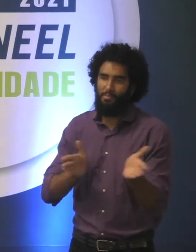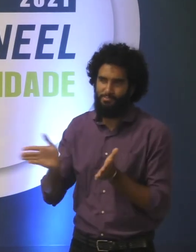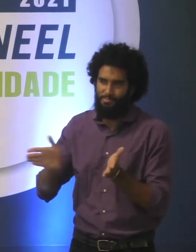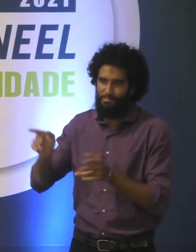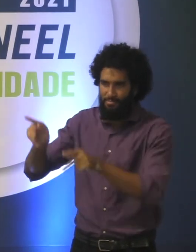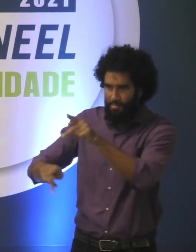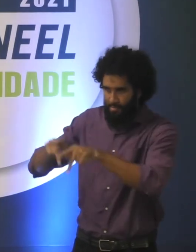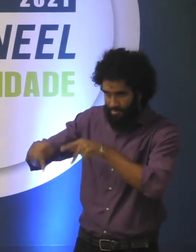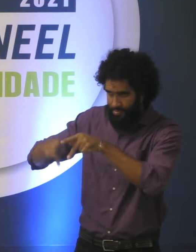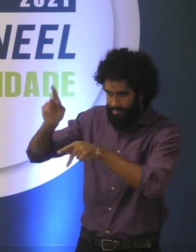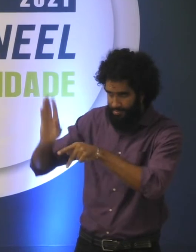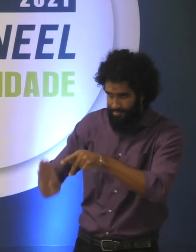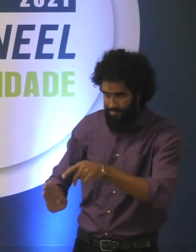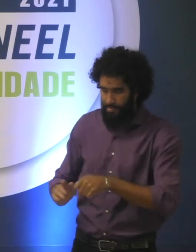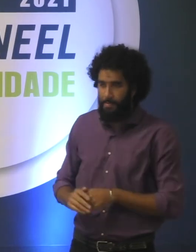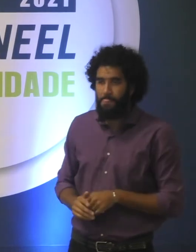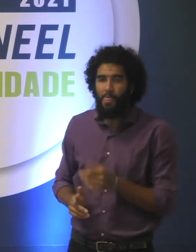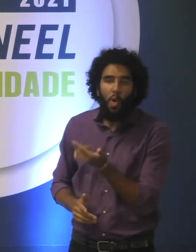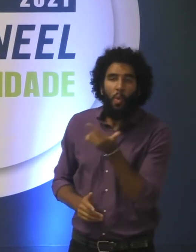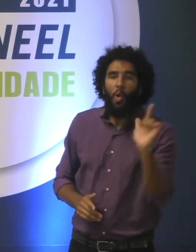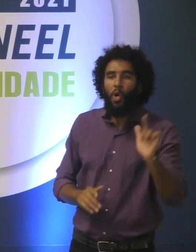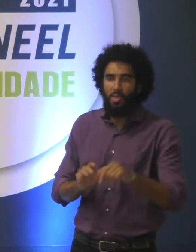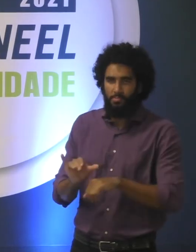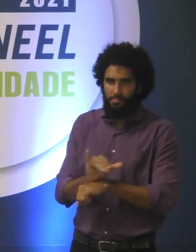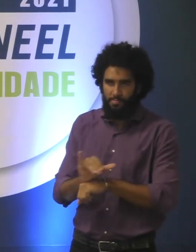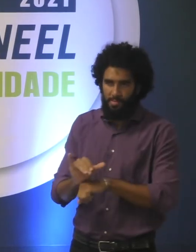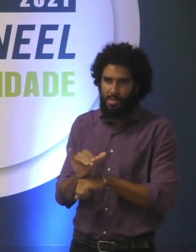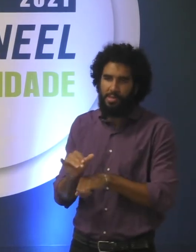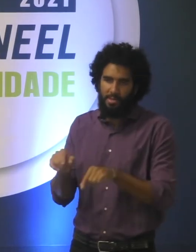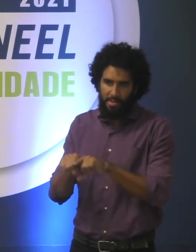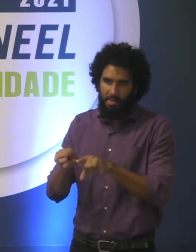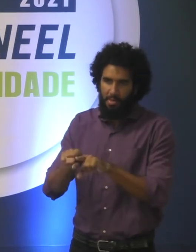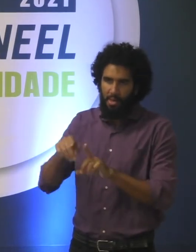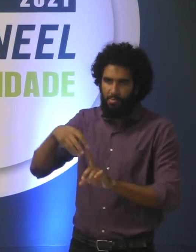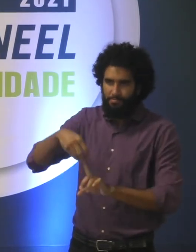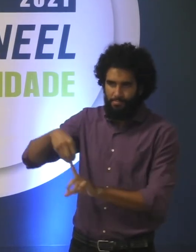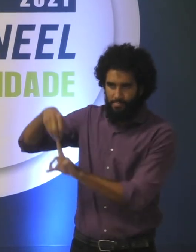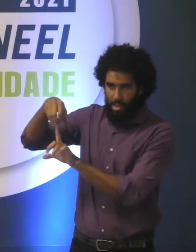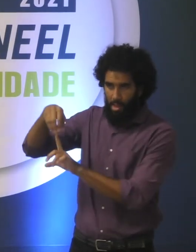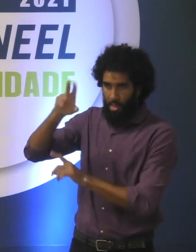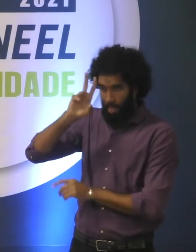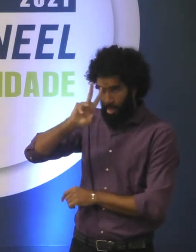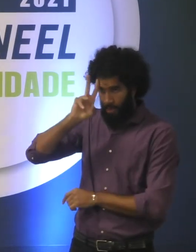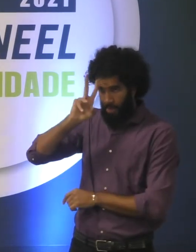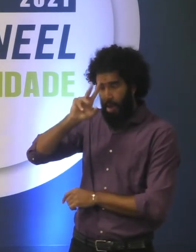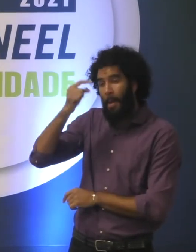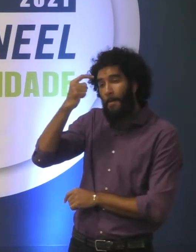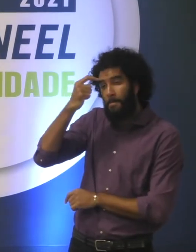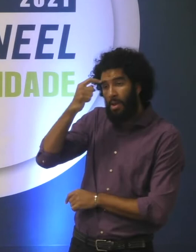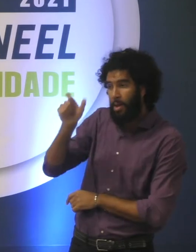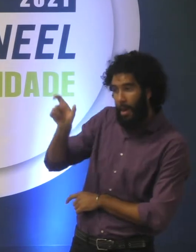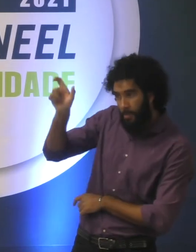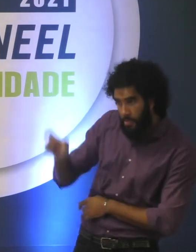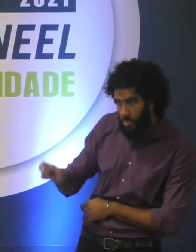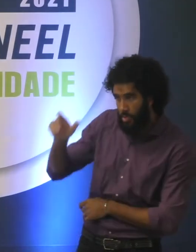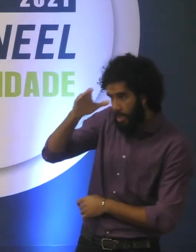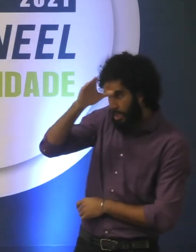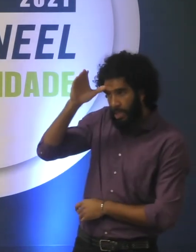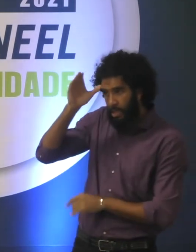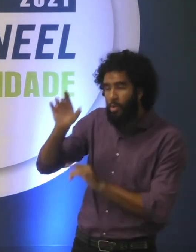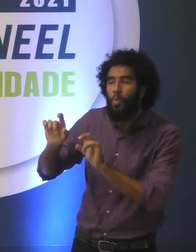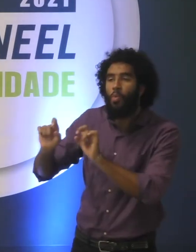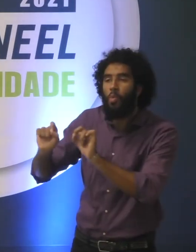população. Outra medida que eu também gostaria de destacar, que também foi pensada para o consumidor, foi a ampliação